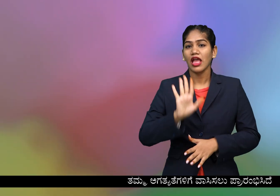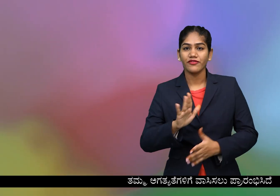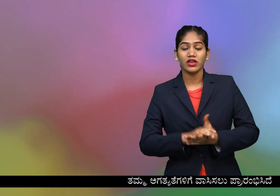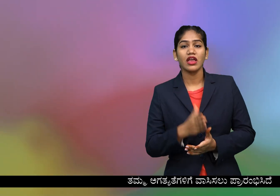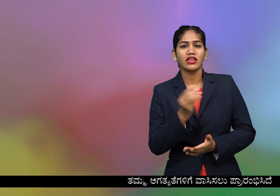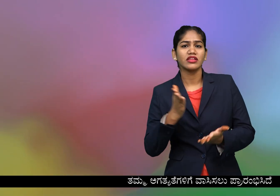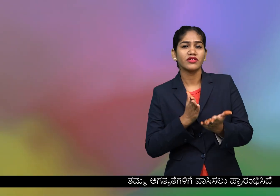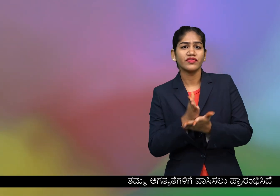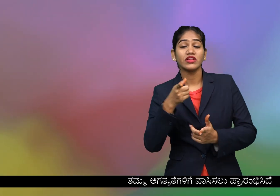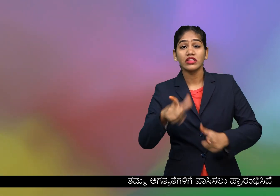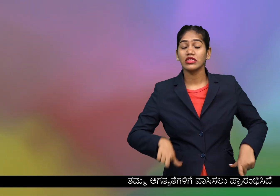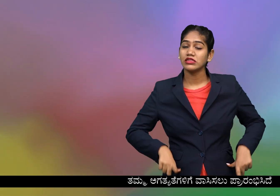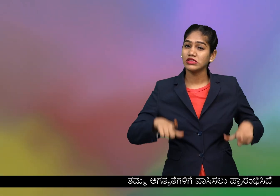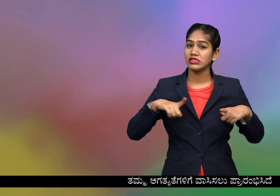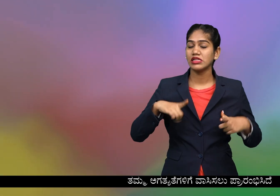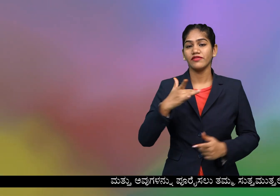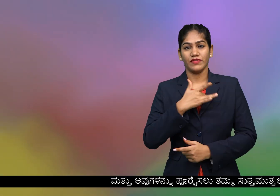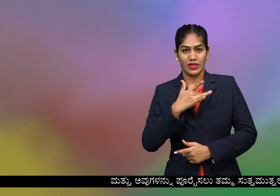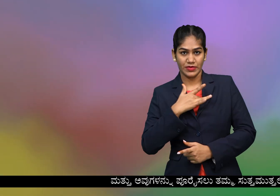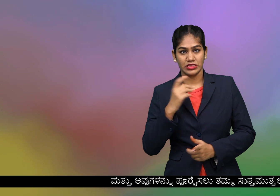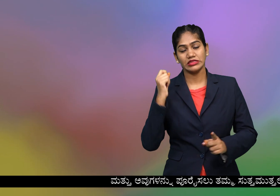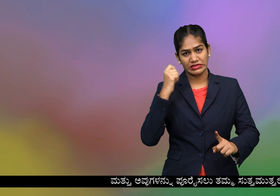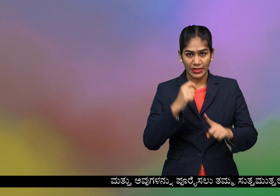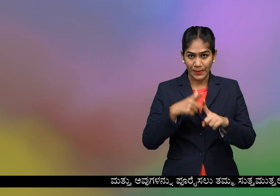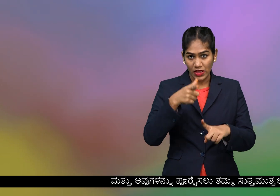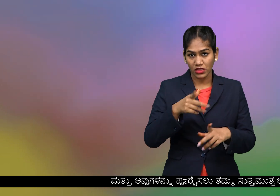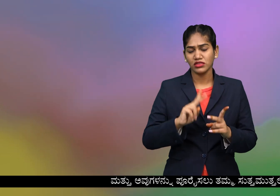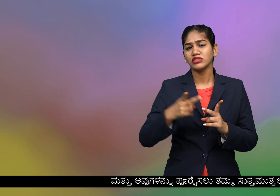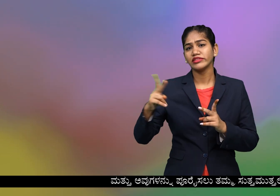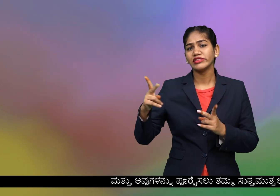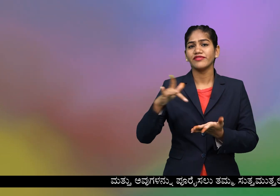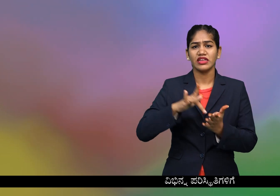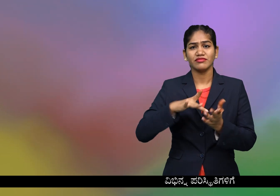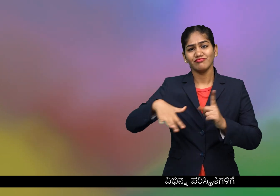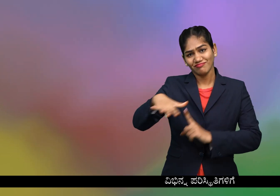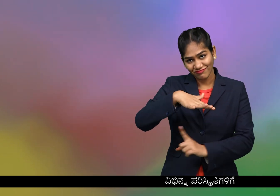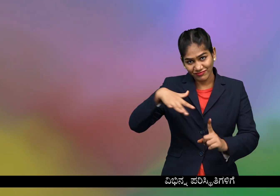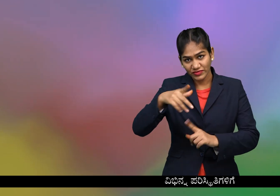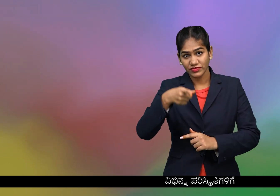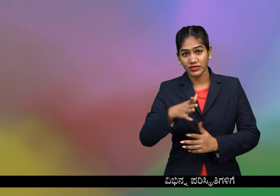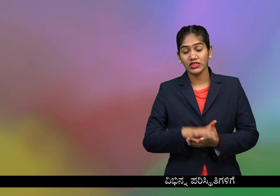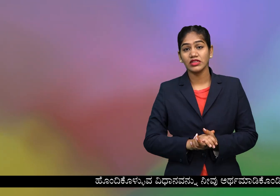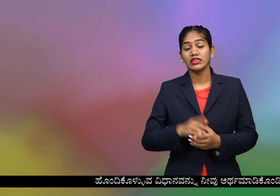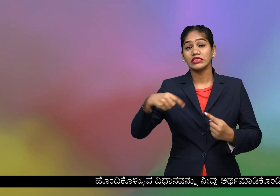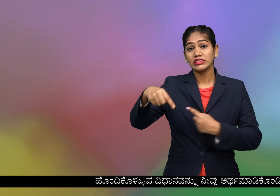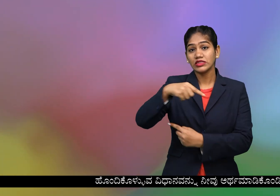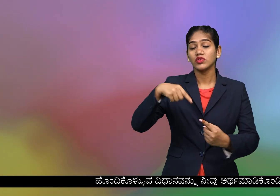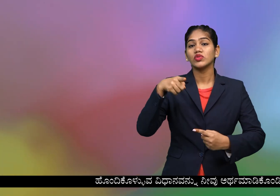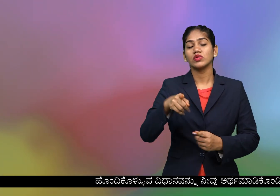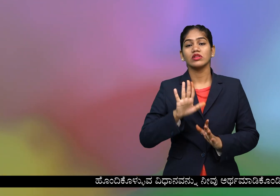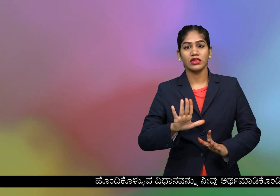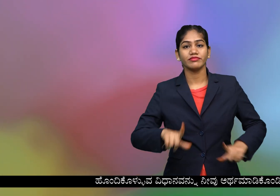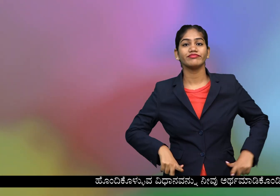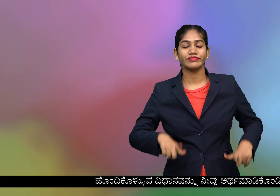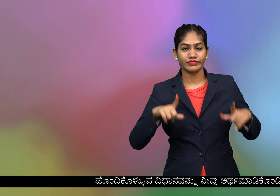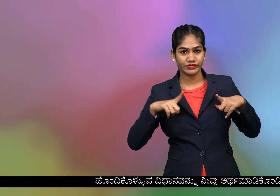ತಮ್ಮ ಅಗತ್ಯಗಳಿಗೆ ವಾಸಿಸಲು ಪ್ರಾರಂಭಿಸಿದೆ ಮತ್ತು ಅವುಗಳನ್ನು ಪೂರೈಸಲು ತಮ್ಮ ಸುತ್ತಮುತ್ತಲಿನ ವಿಭಿನ್ನ ಪರಿಸ್ಥಿತಿಗಳಿಗೆ ಹೊಂದಿಕೊಳ್ಳುವ